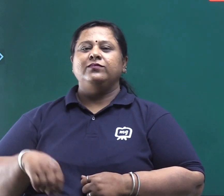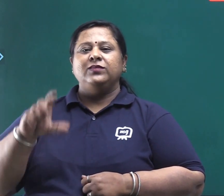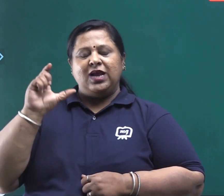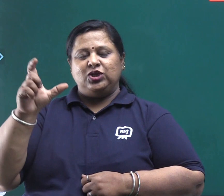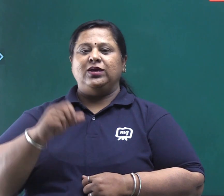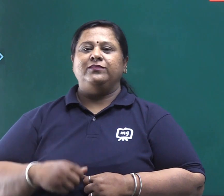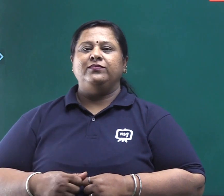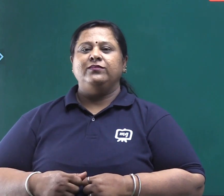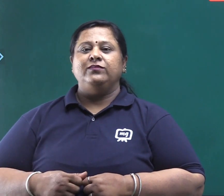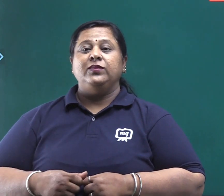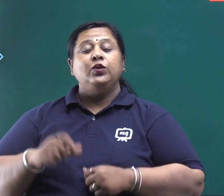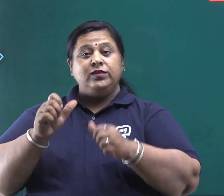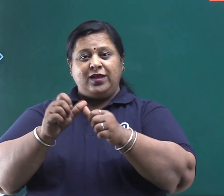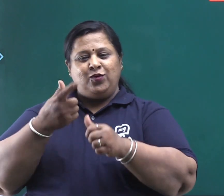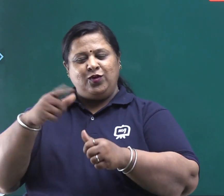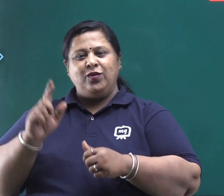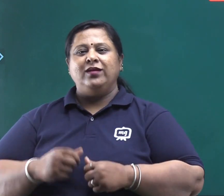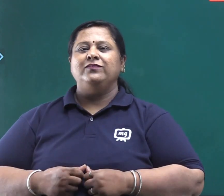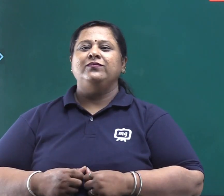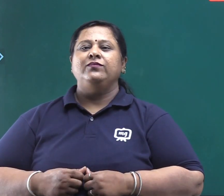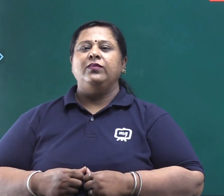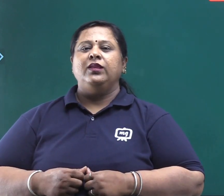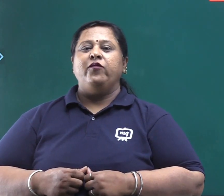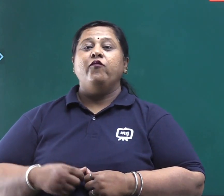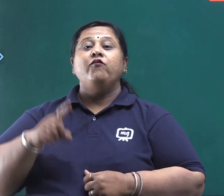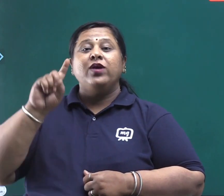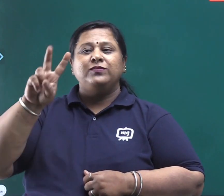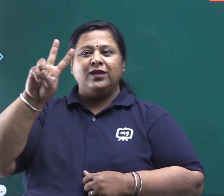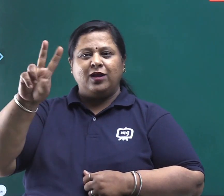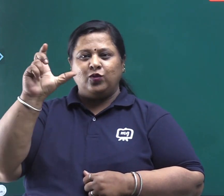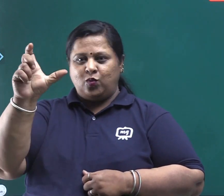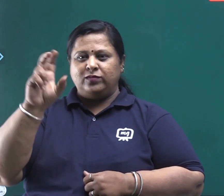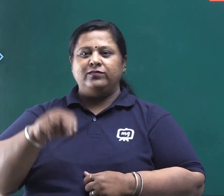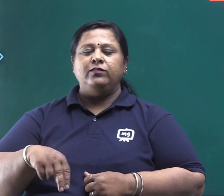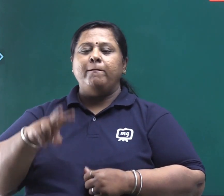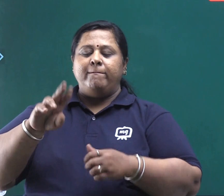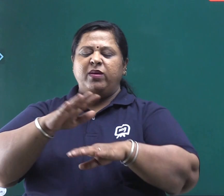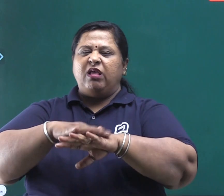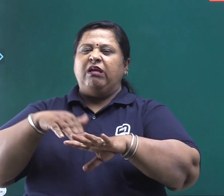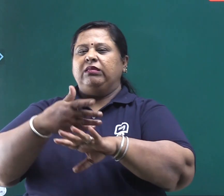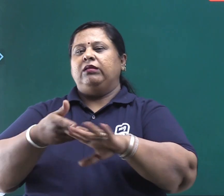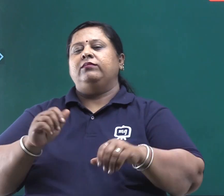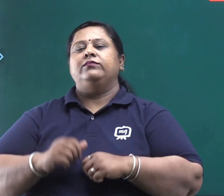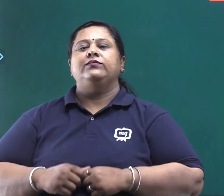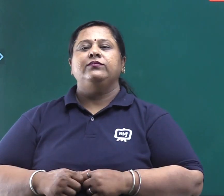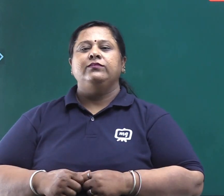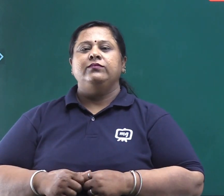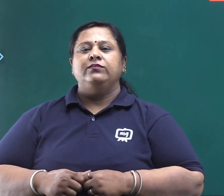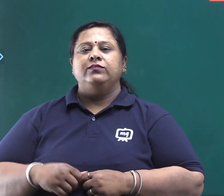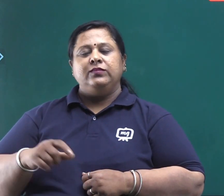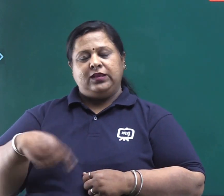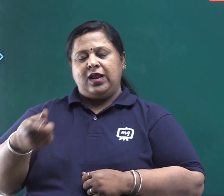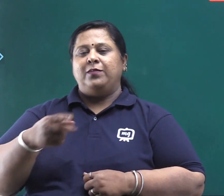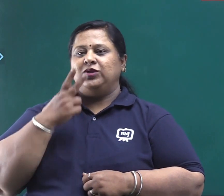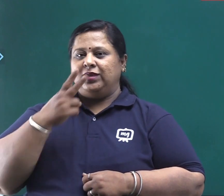विकल्प अच्छा। तो सही उत्तर होगा विकल्प संख्या 2 पराधीन। आगे का